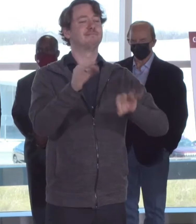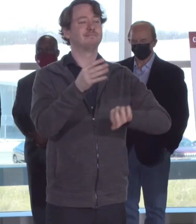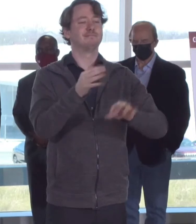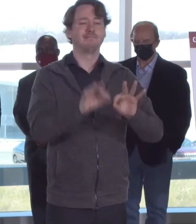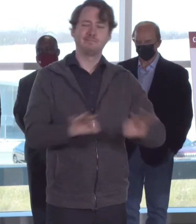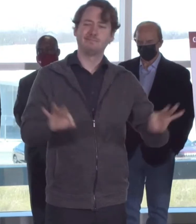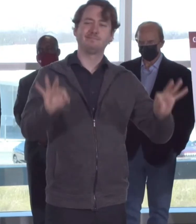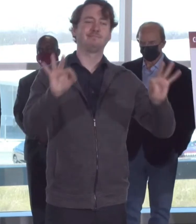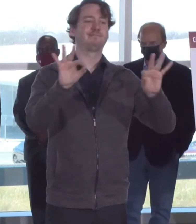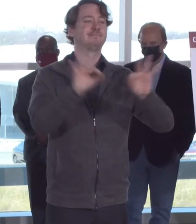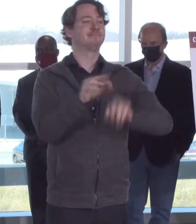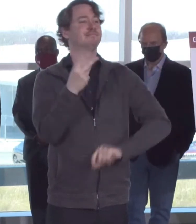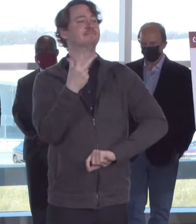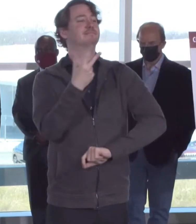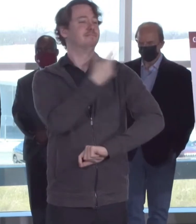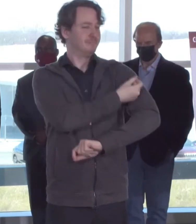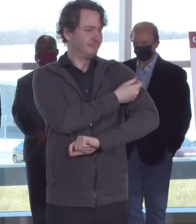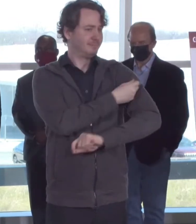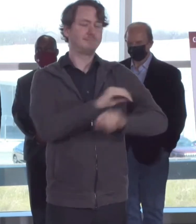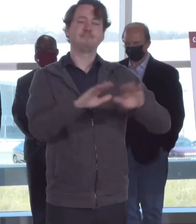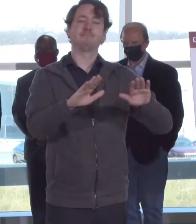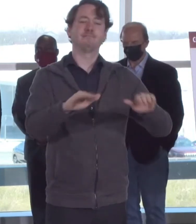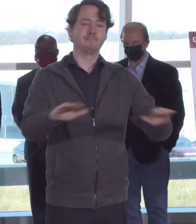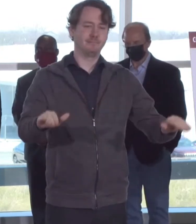y es bien tolerada.